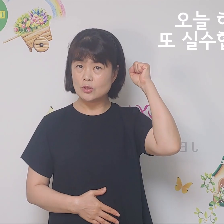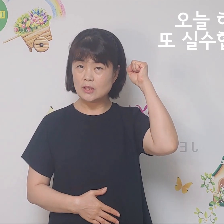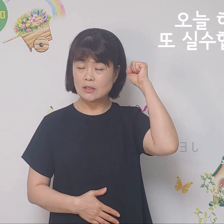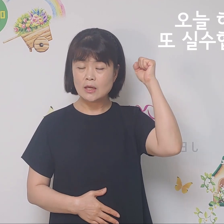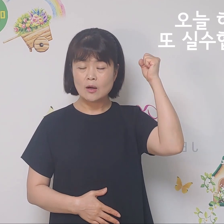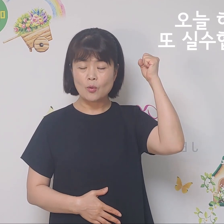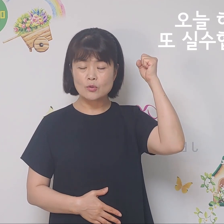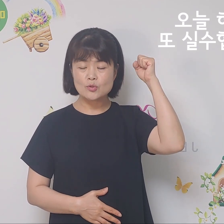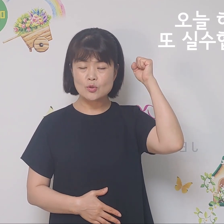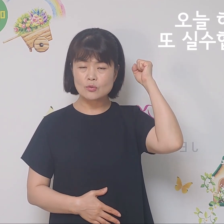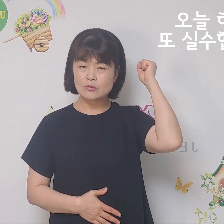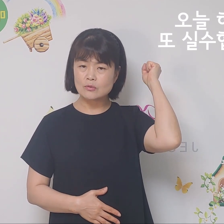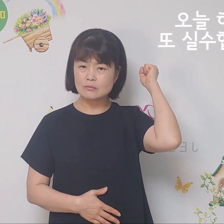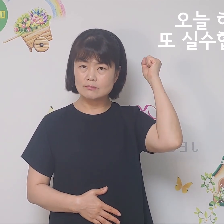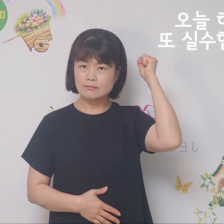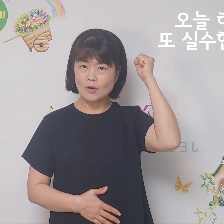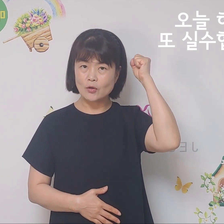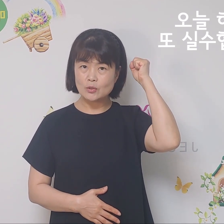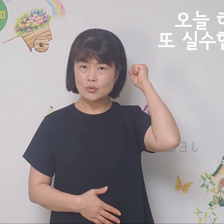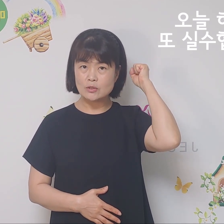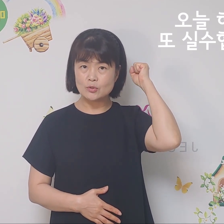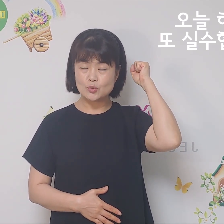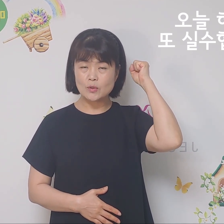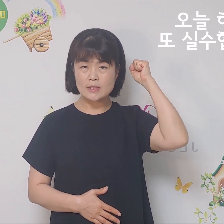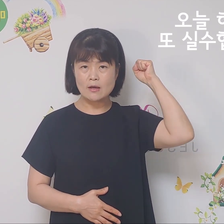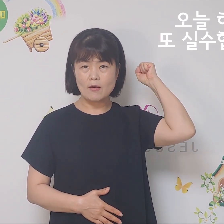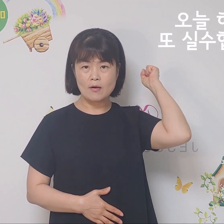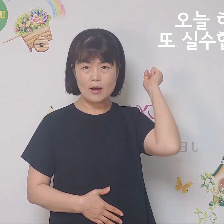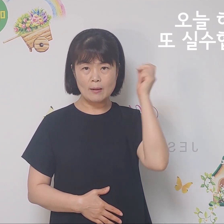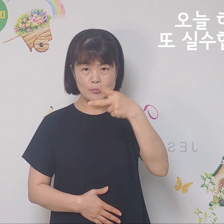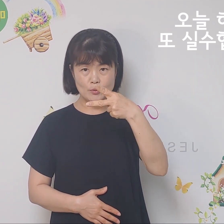귀 오른쪽 머리 위 뒤쪽에서 앞으로